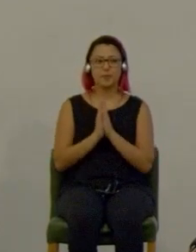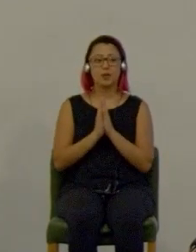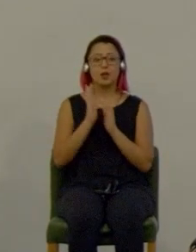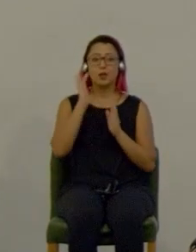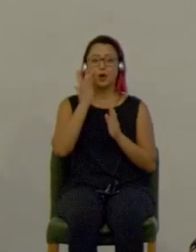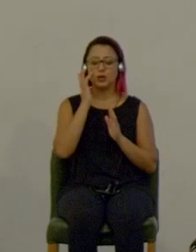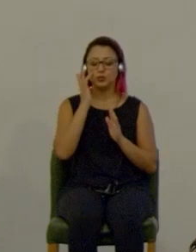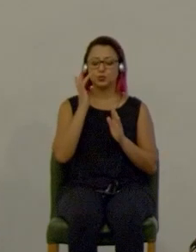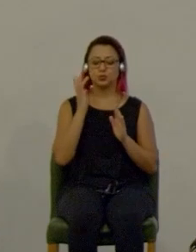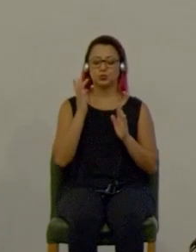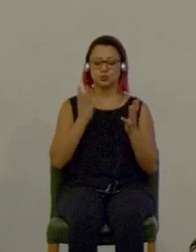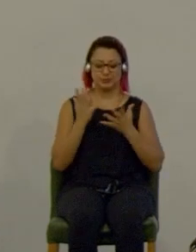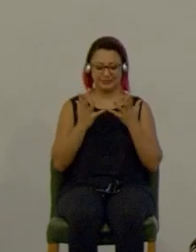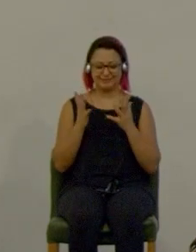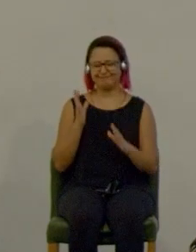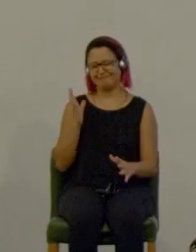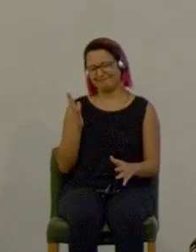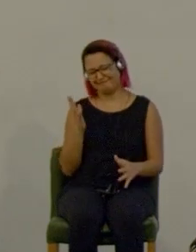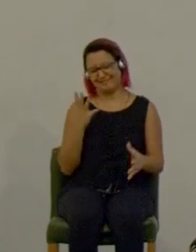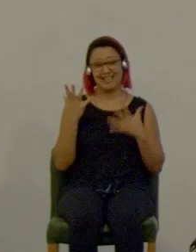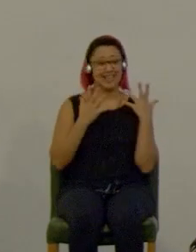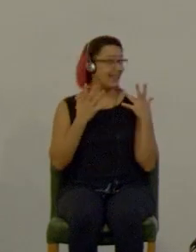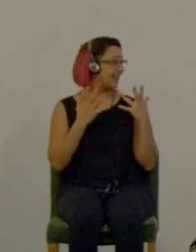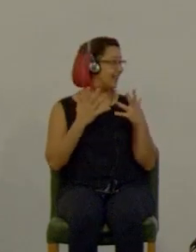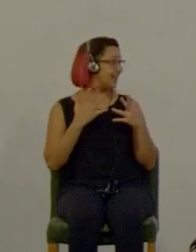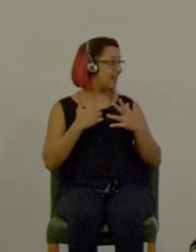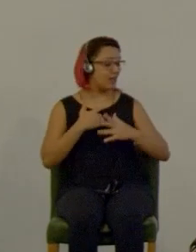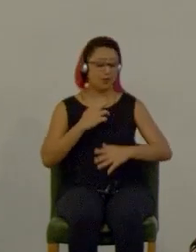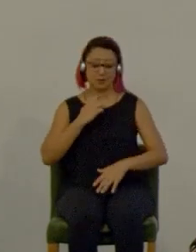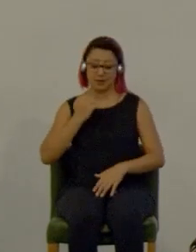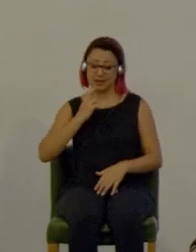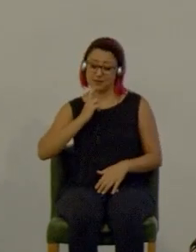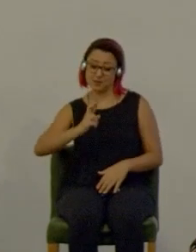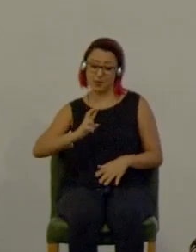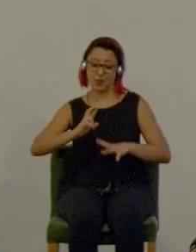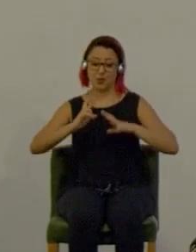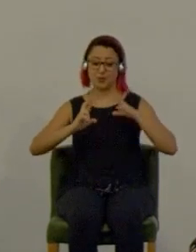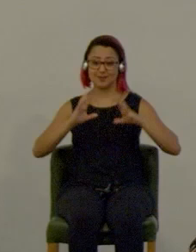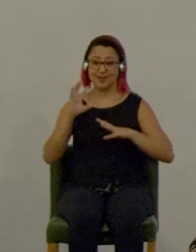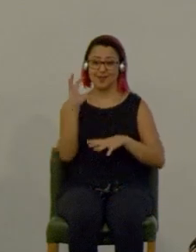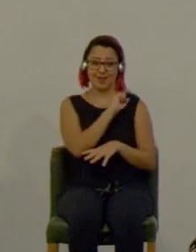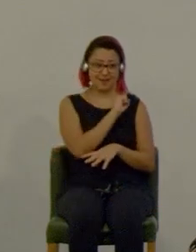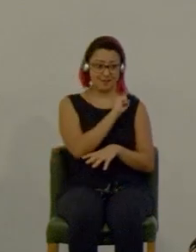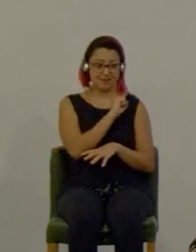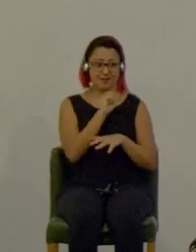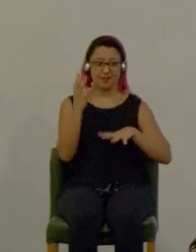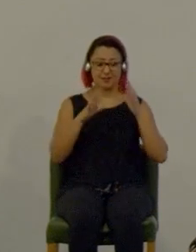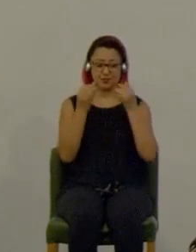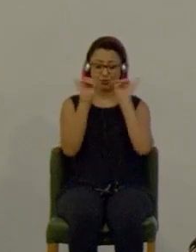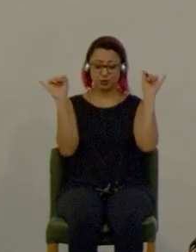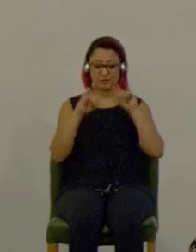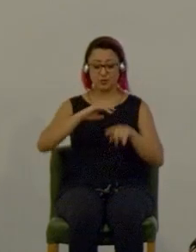eu acho, Frederica, bom, cada um vai ter a sua, né? Eu vou dar uma resposta muito impressionista e muito rápida para você, mas assim,